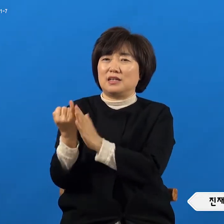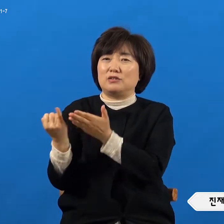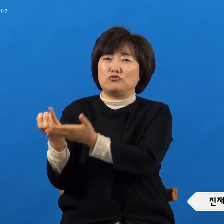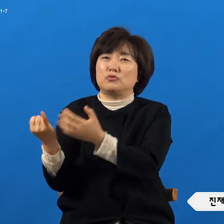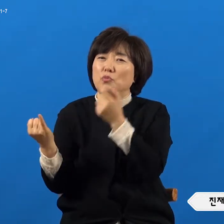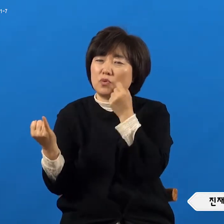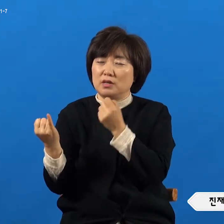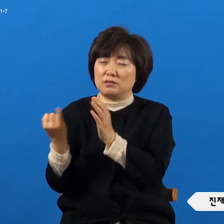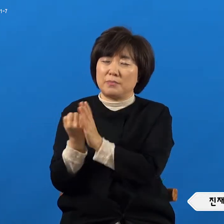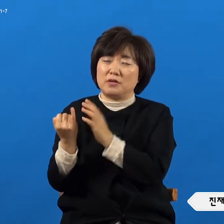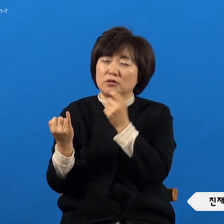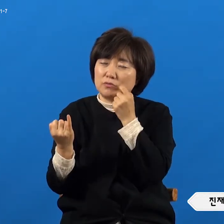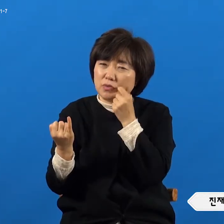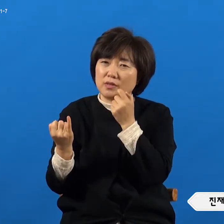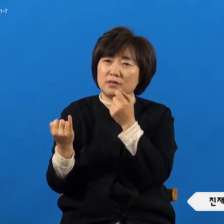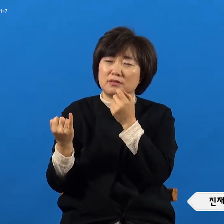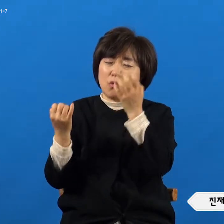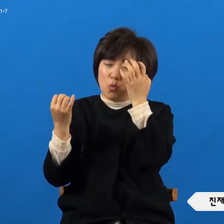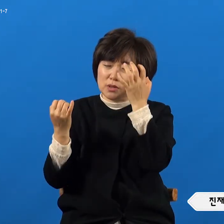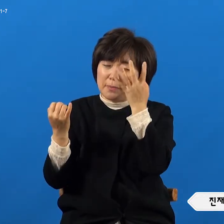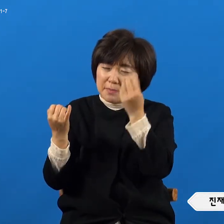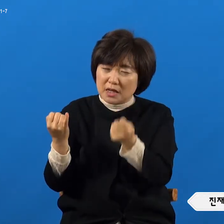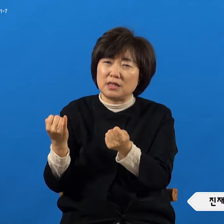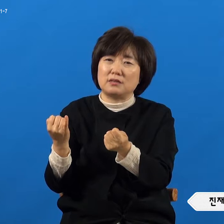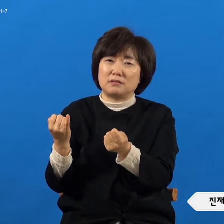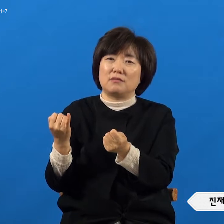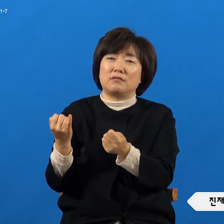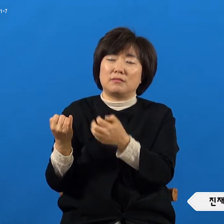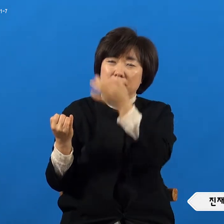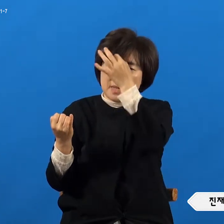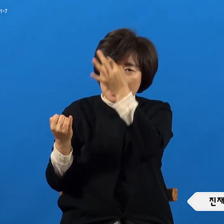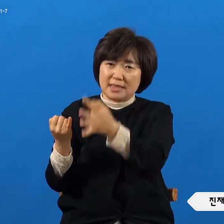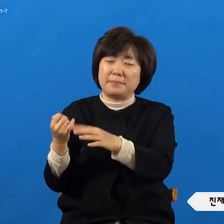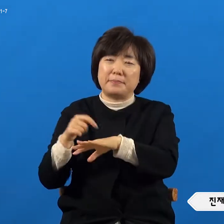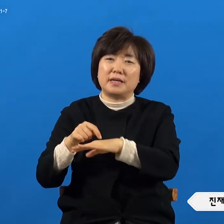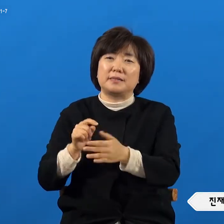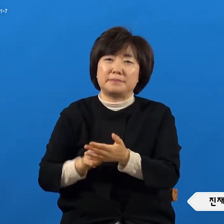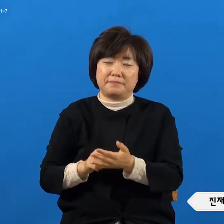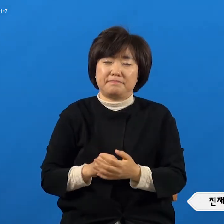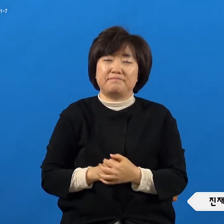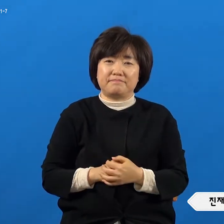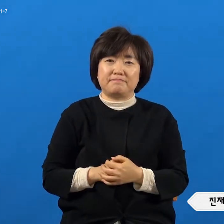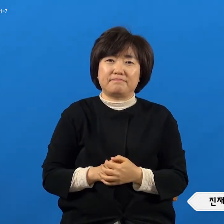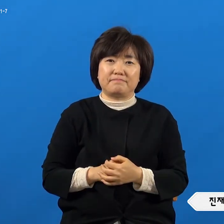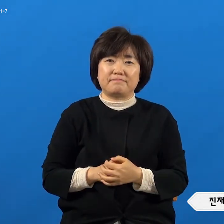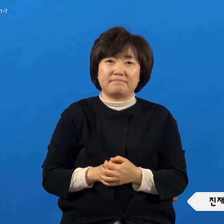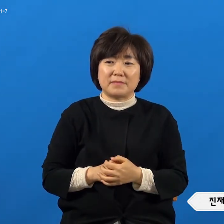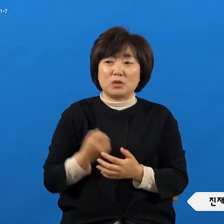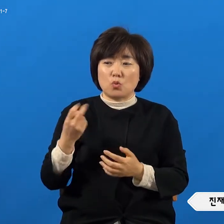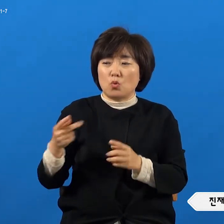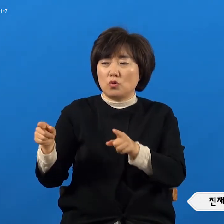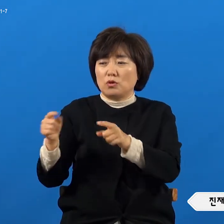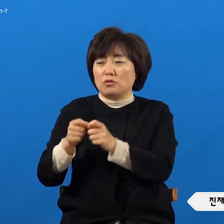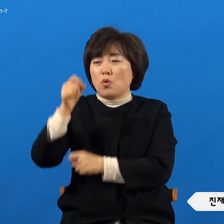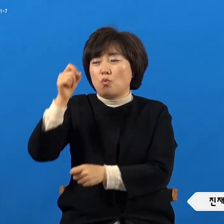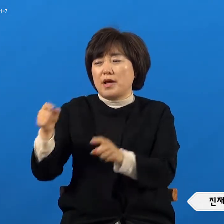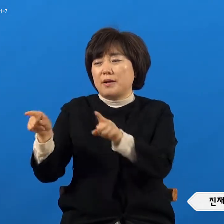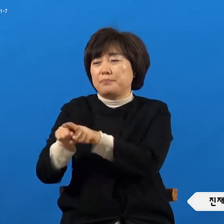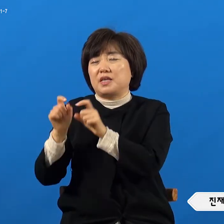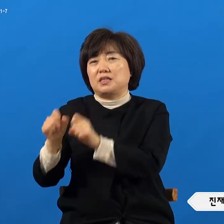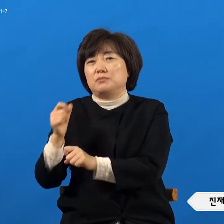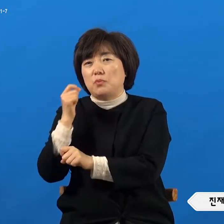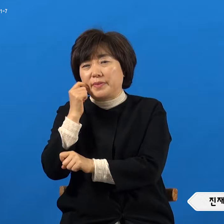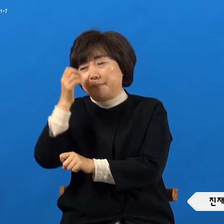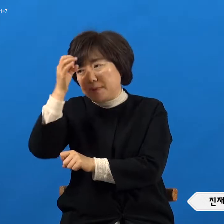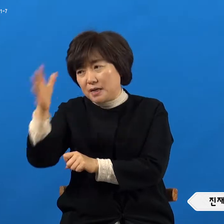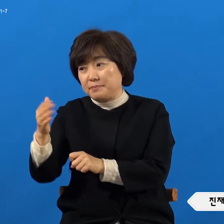더 배려해주지 못해서 너무 많이 고생시킨 것 같아서 미안한 마음입니다. 또 오래 함께 해주지 못해서 미안합니다.